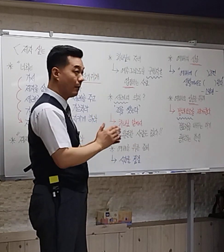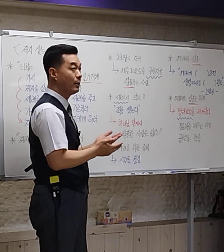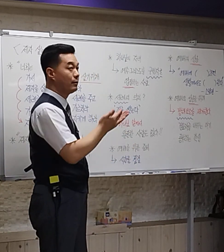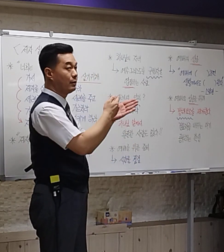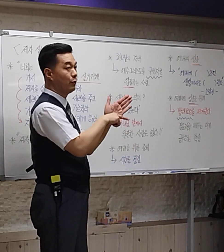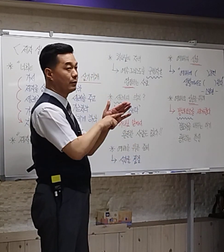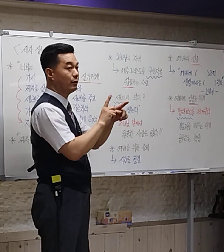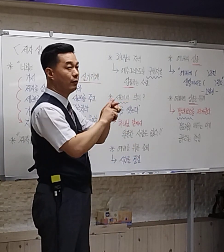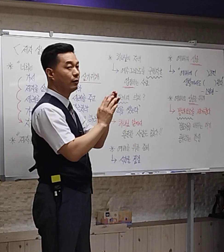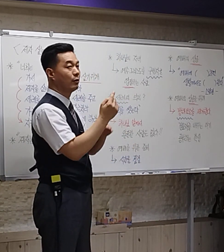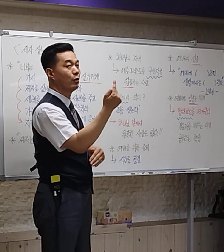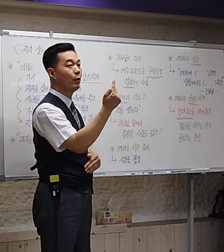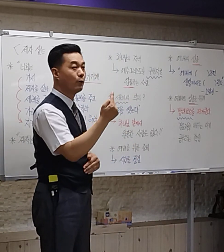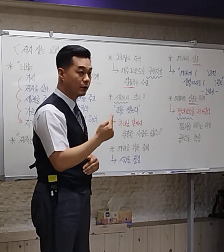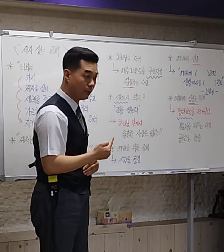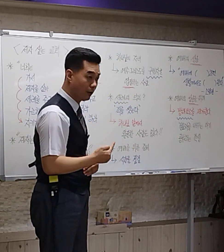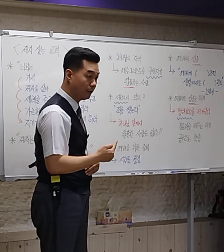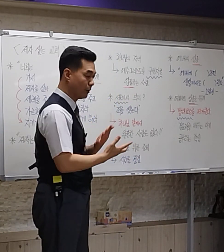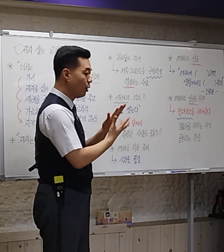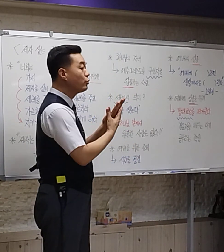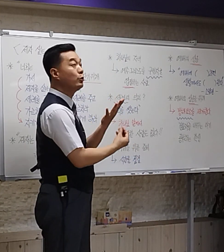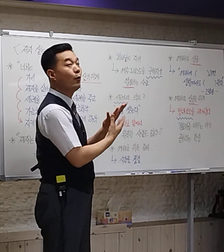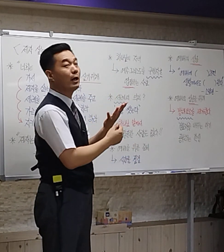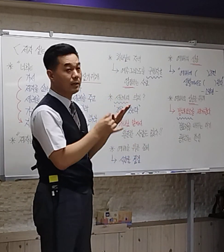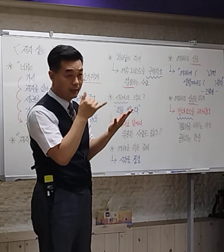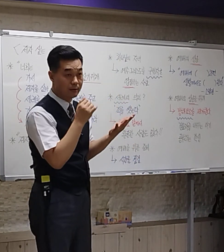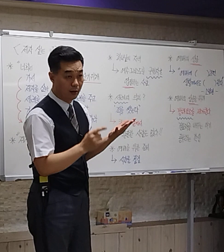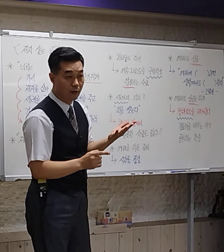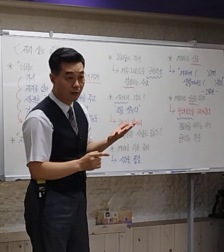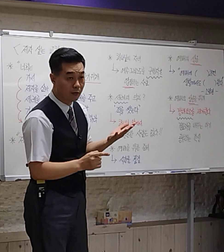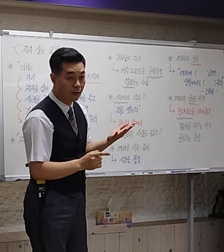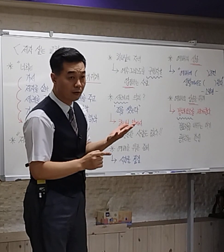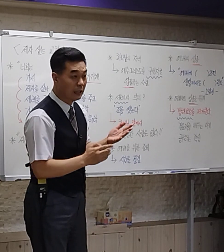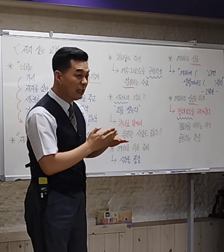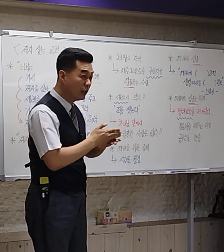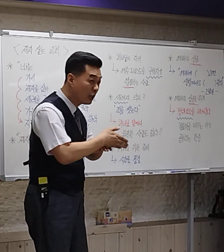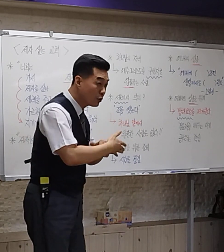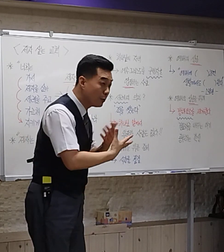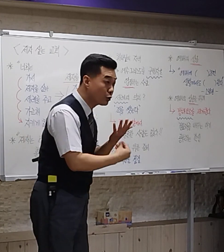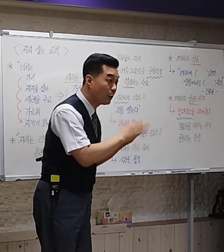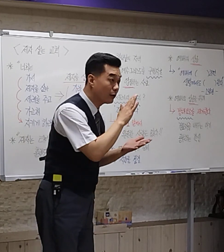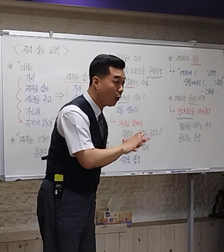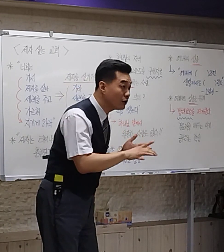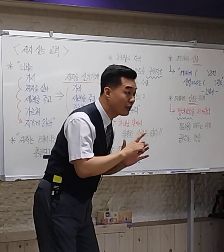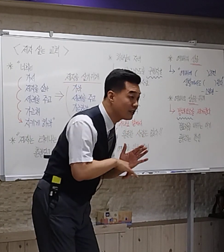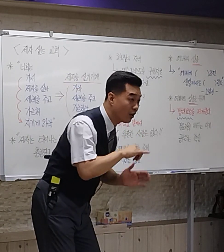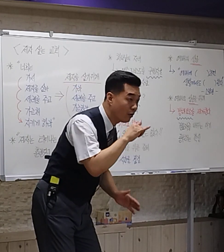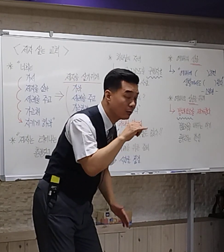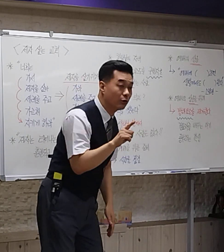예배를 드리기 위해서 교회에 오시면 주보라는 게 있어요. 늦게 오시면 주보가 떨어질 때 있어요? 그럼 어떻게